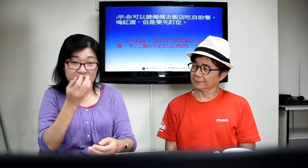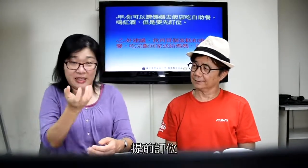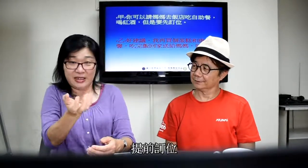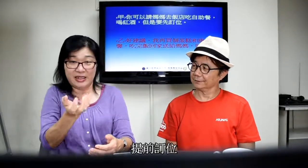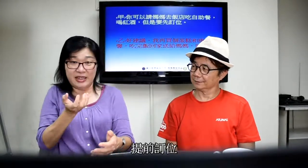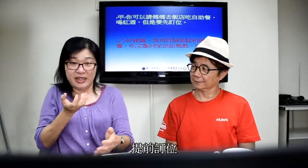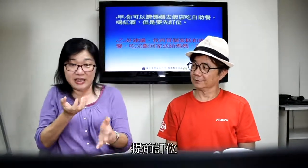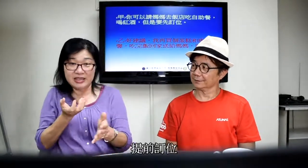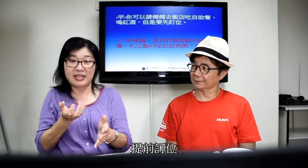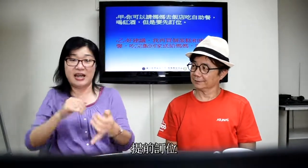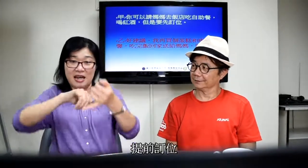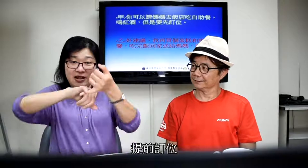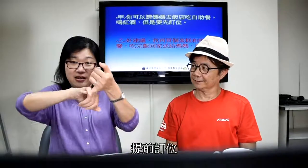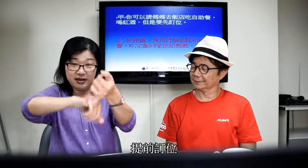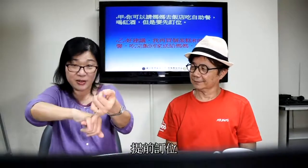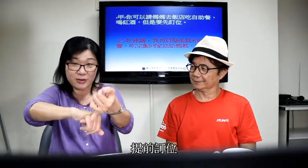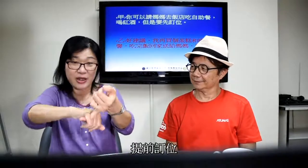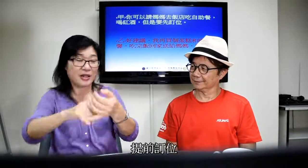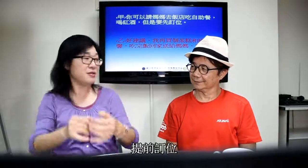提前定位。